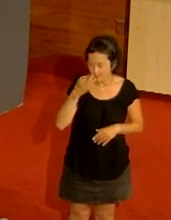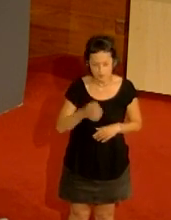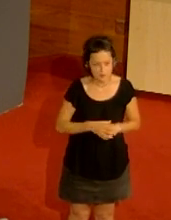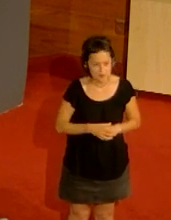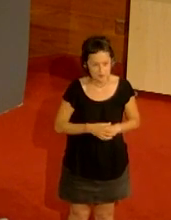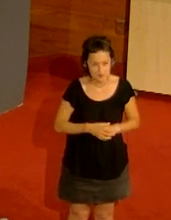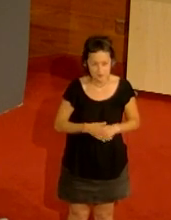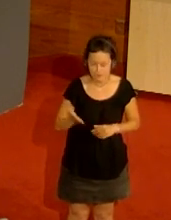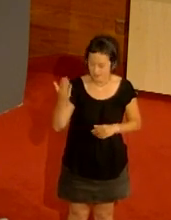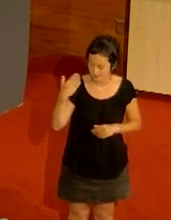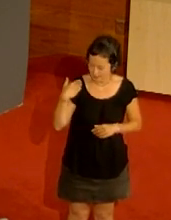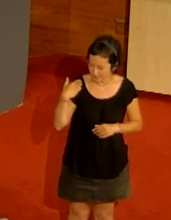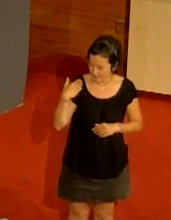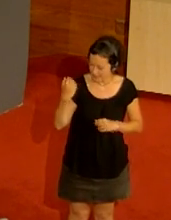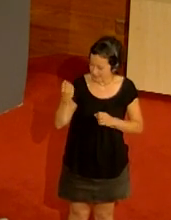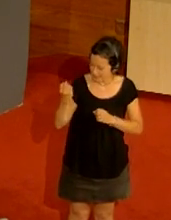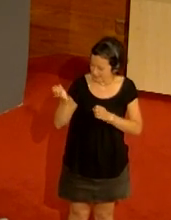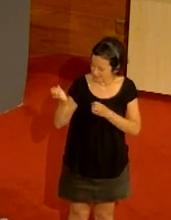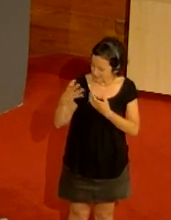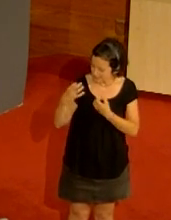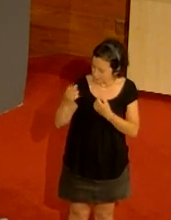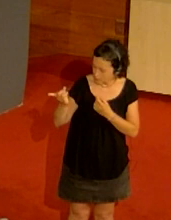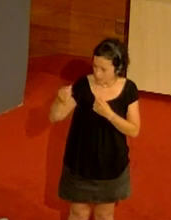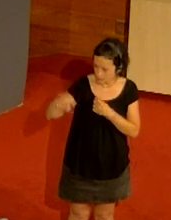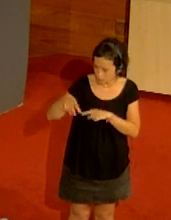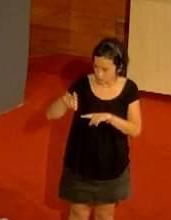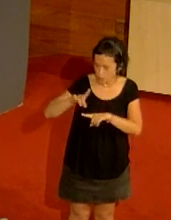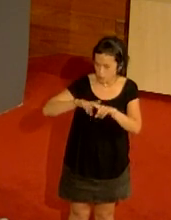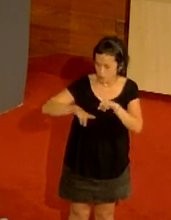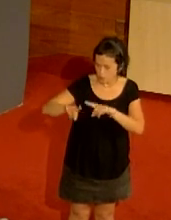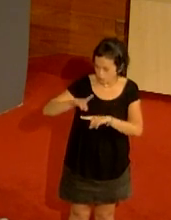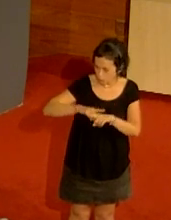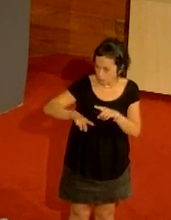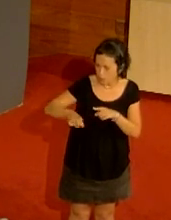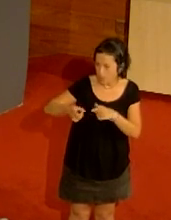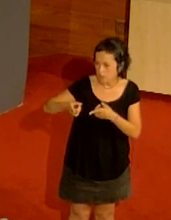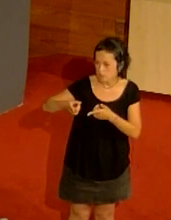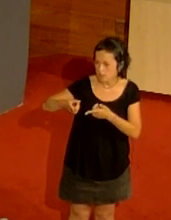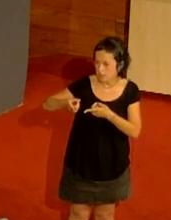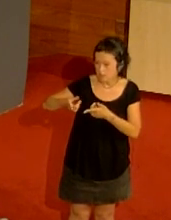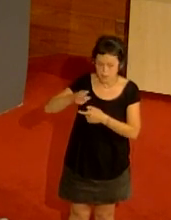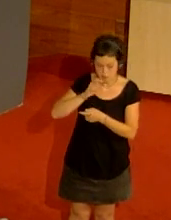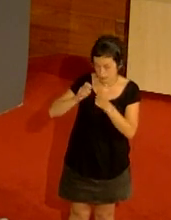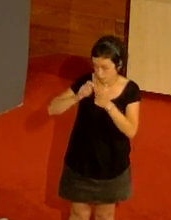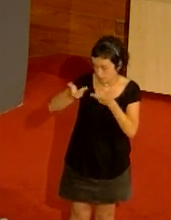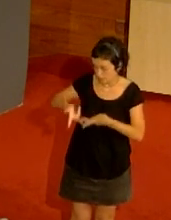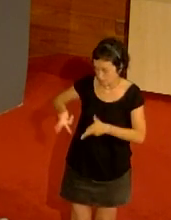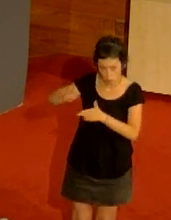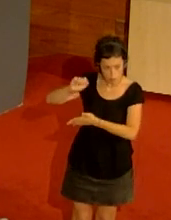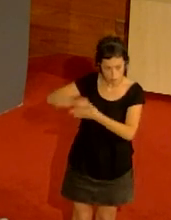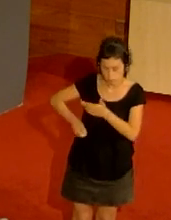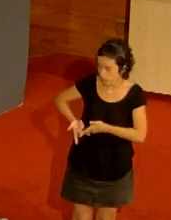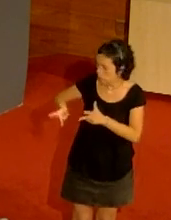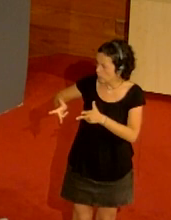Has comentado antes, así como un poquitín, que tenéis problemas para que os den permisos a los periodistas. Mm. ¿Es a todos